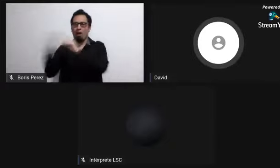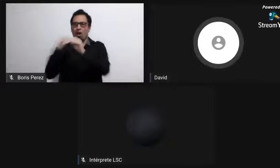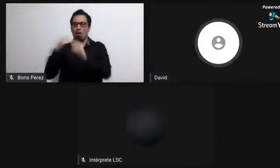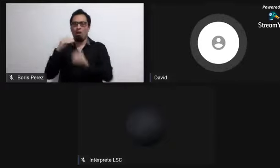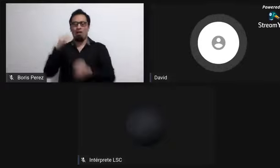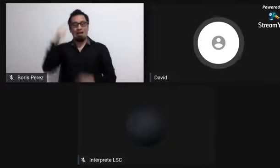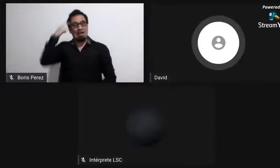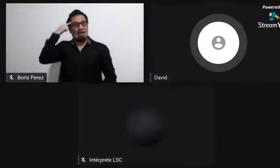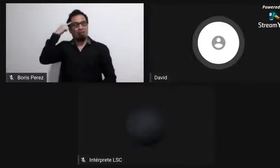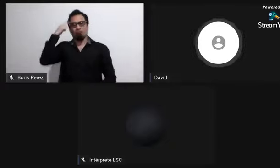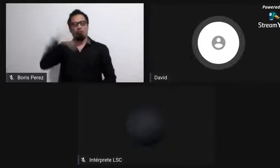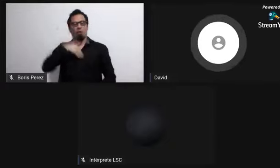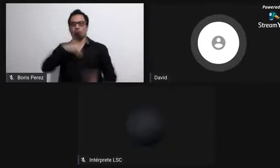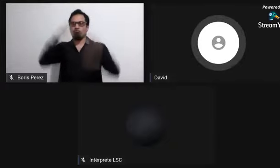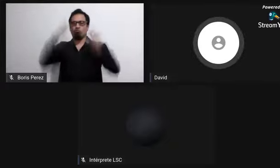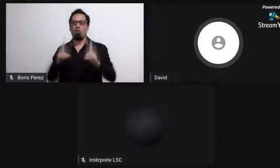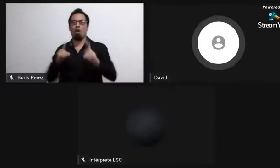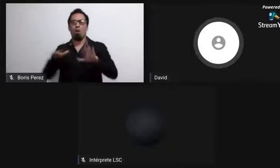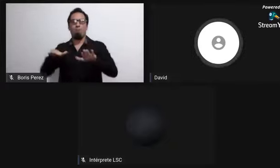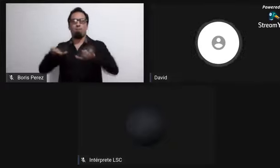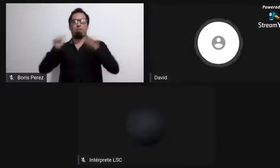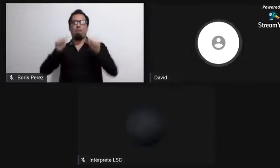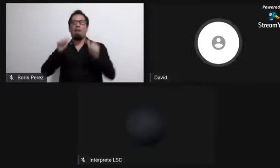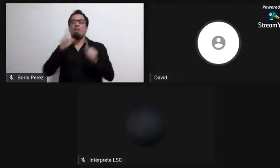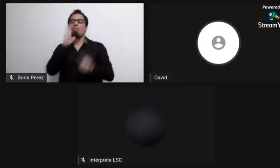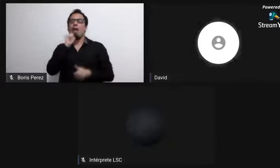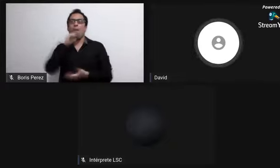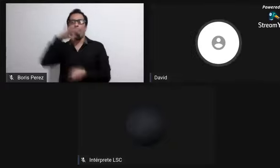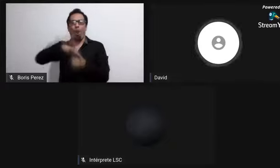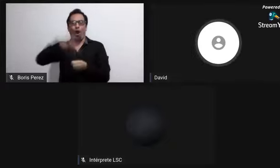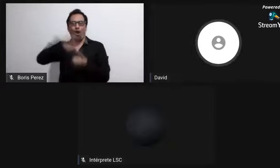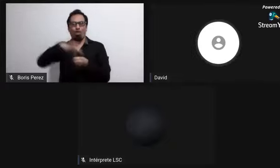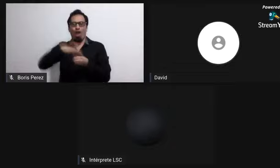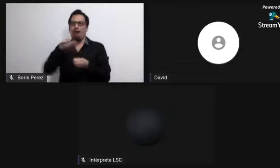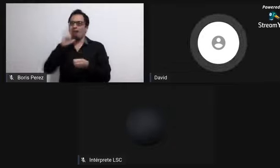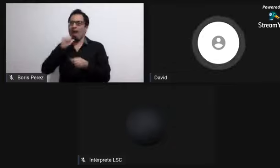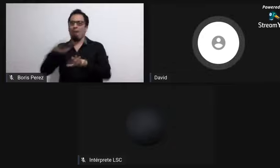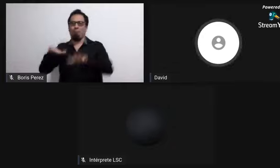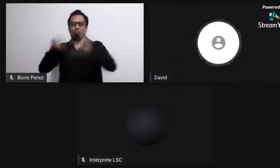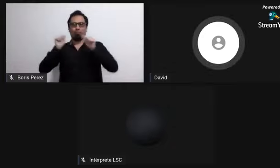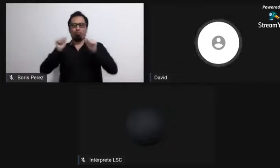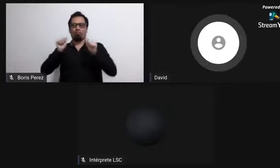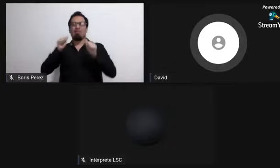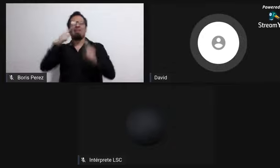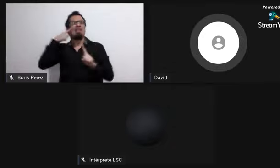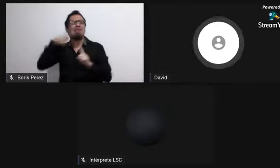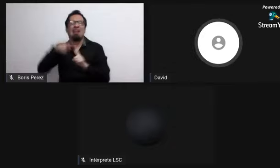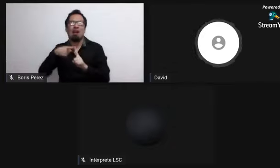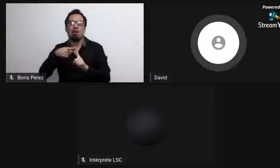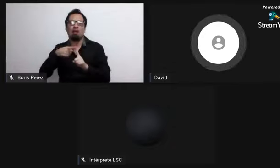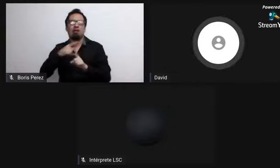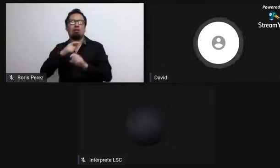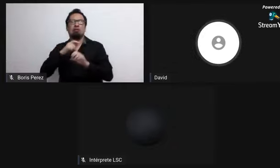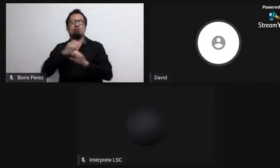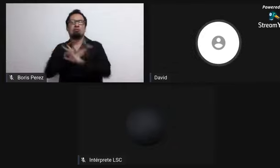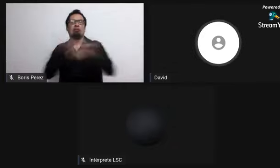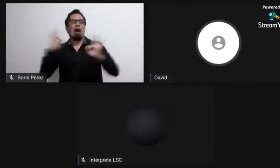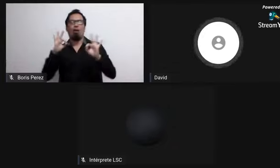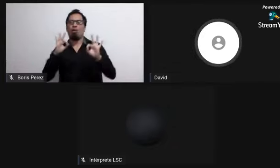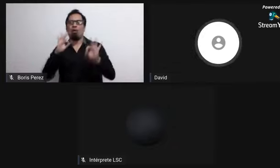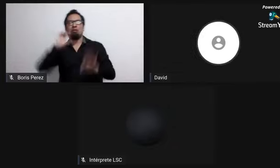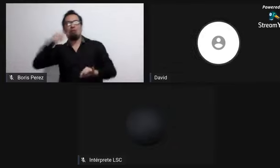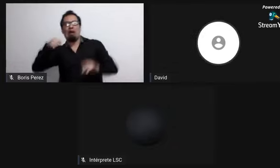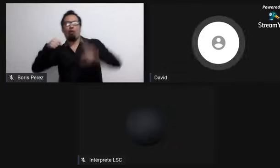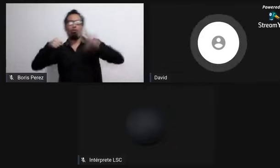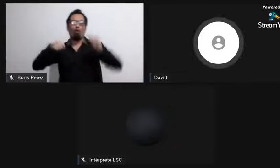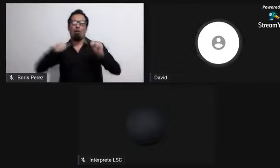una democracia, pero también hay otras personas que están a favor o en contra o respaldando las iniciativas